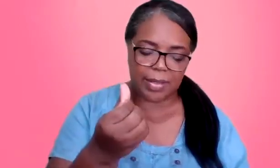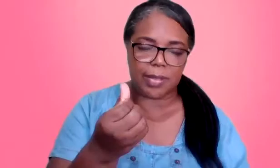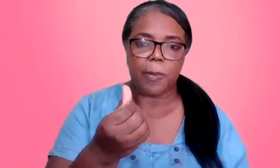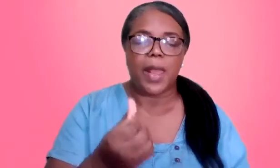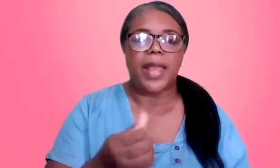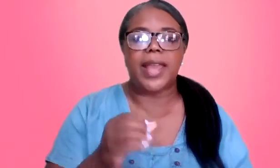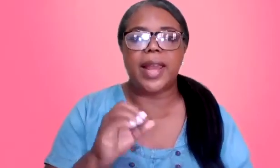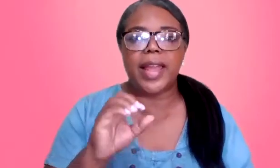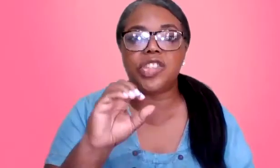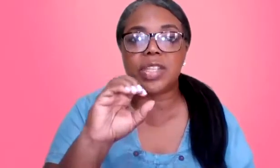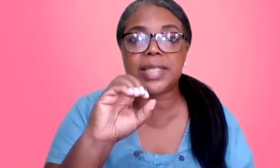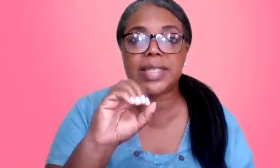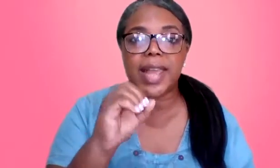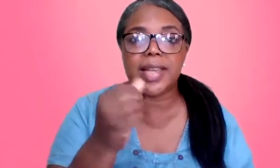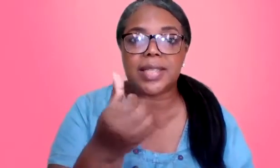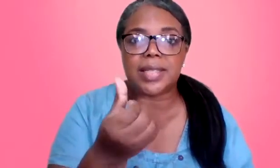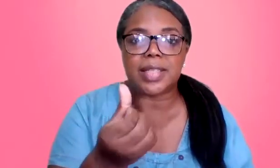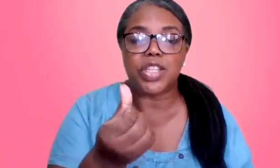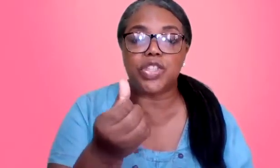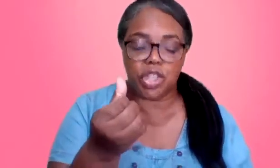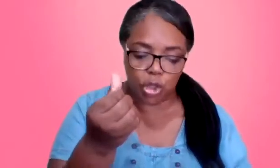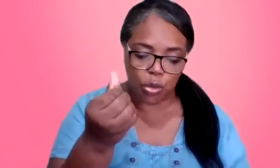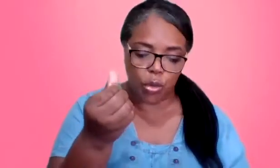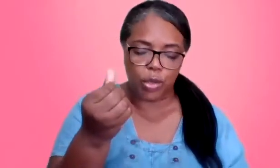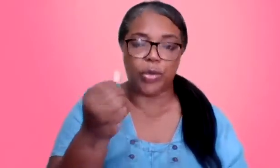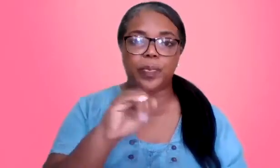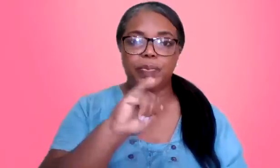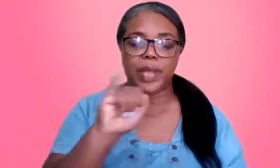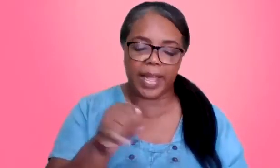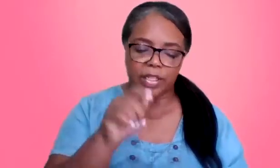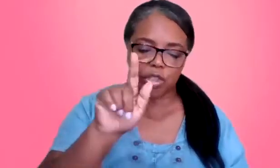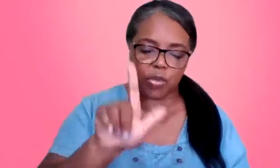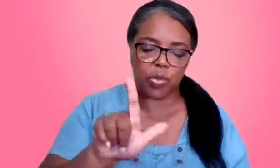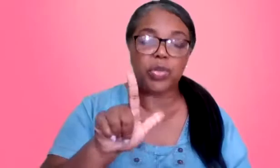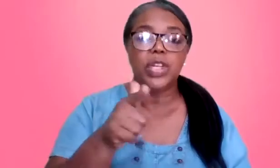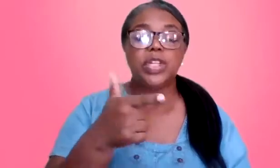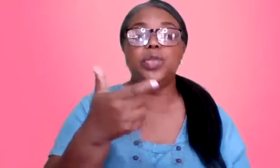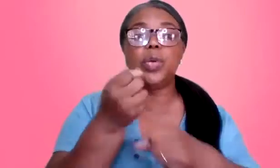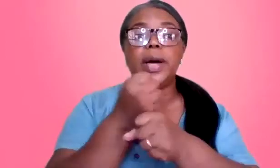146, e ela é de 6 de julho, tá? De julho do